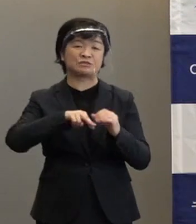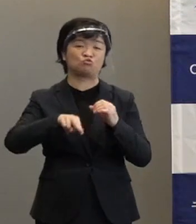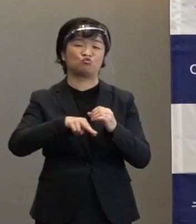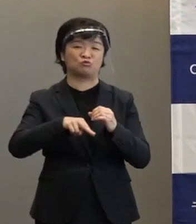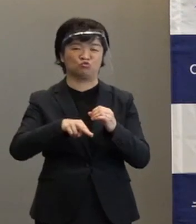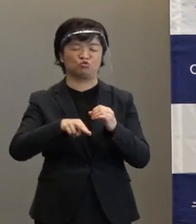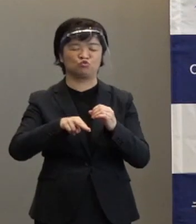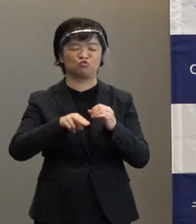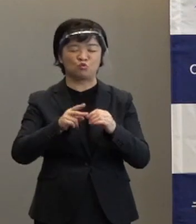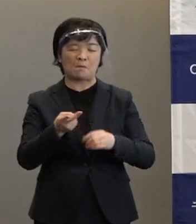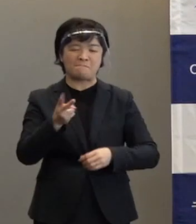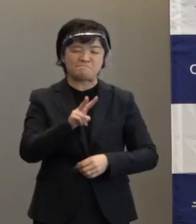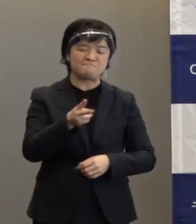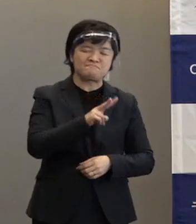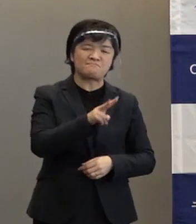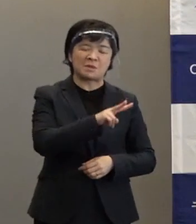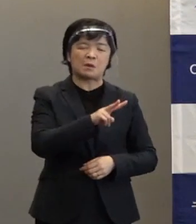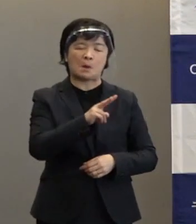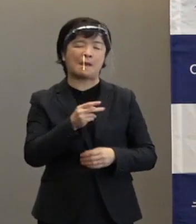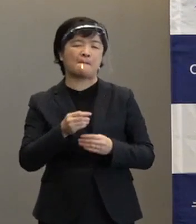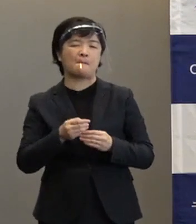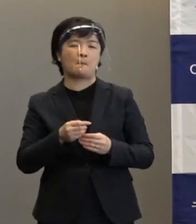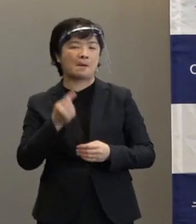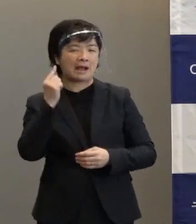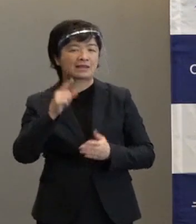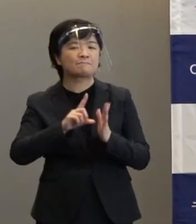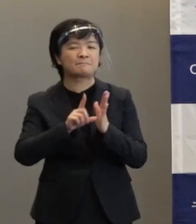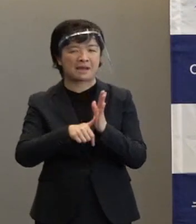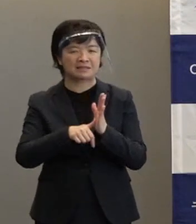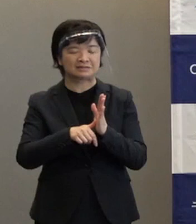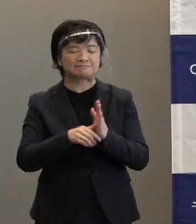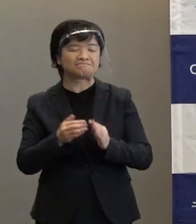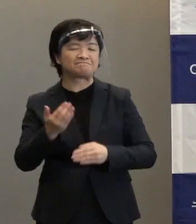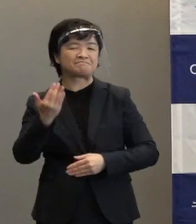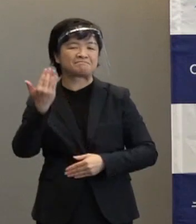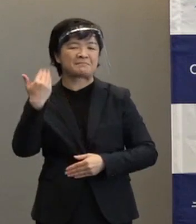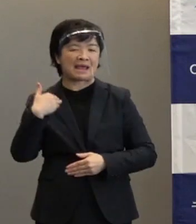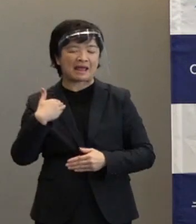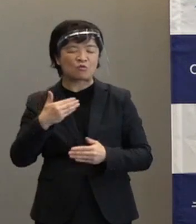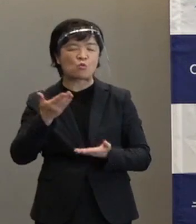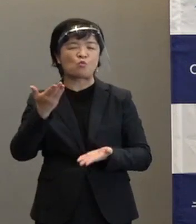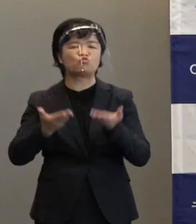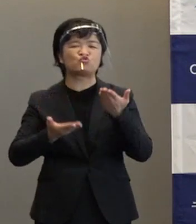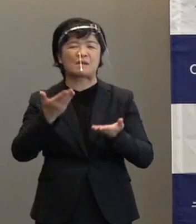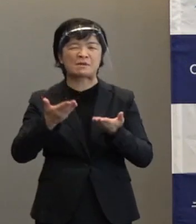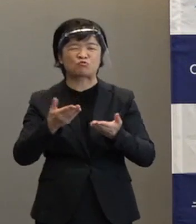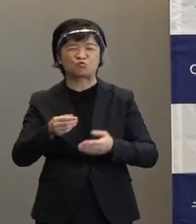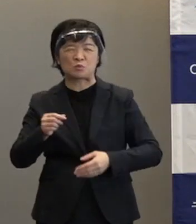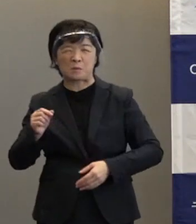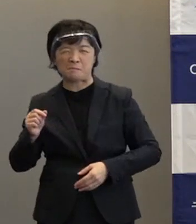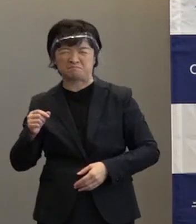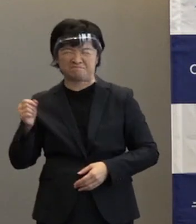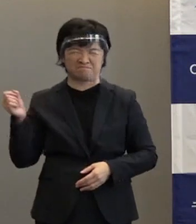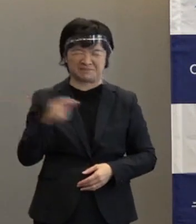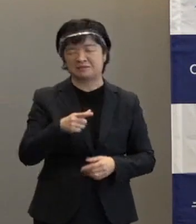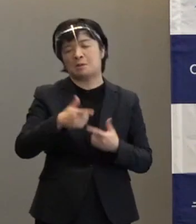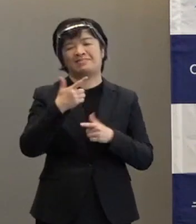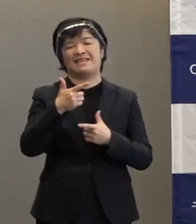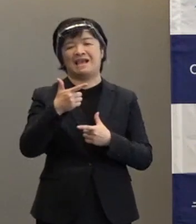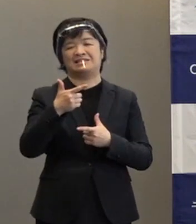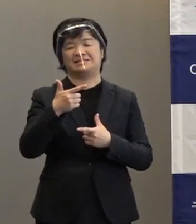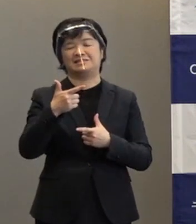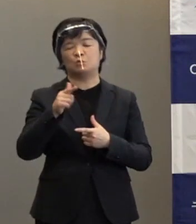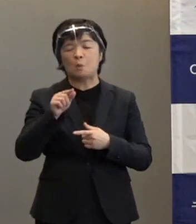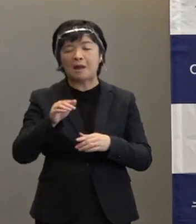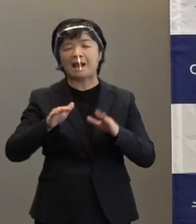がですね、置き換わりが、まあ、あの以前の、感染拡大時を比べるとですね、急激ではないというところが一つ特徴にあるのかな